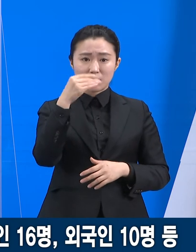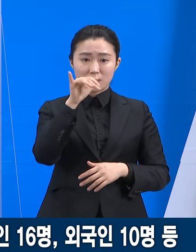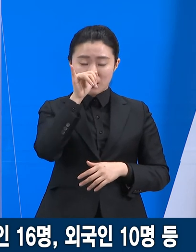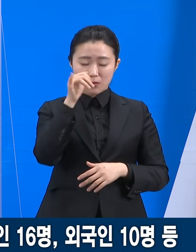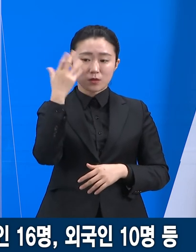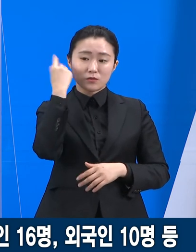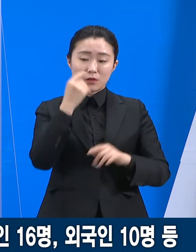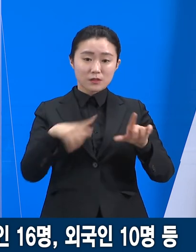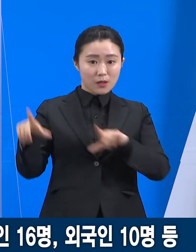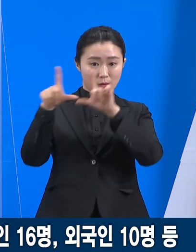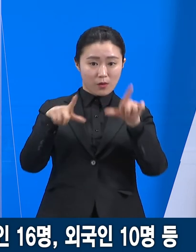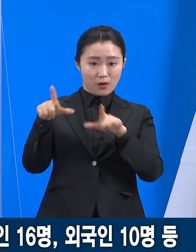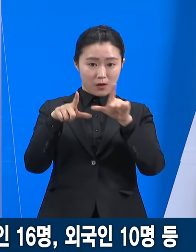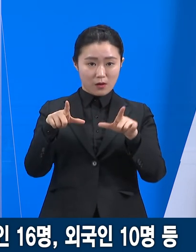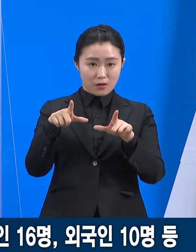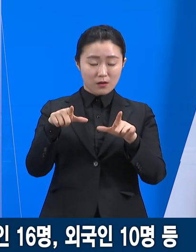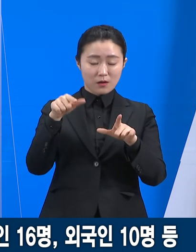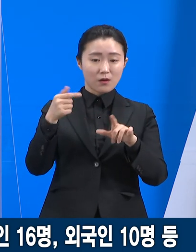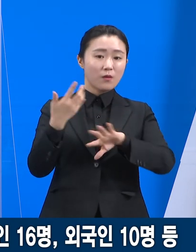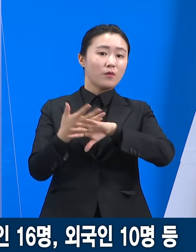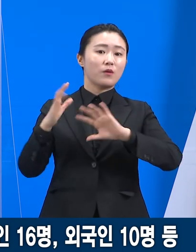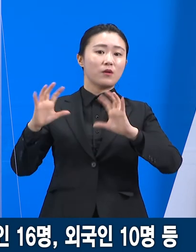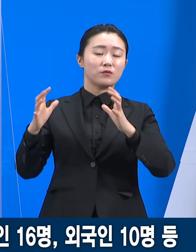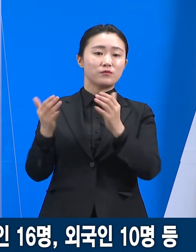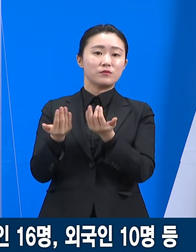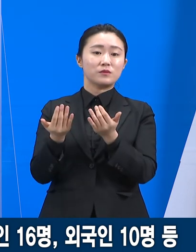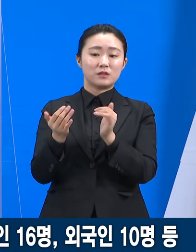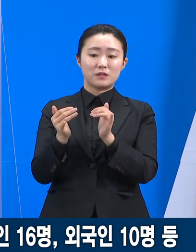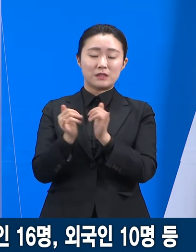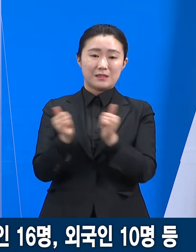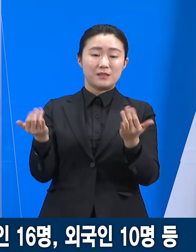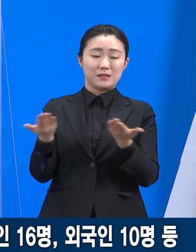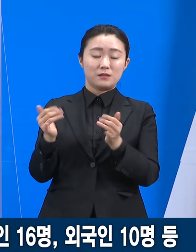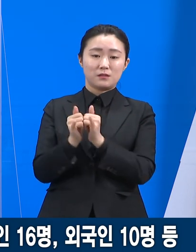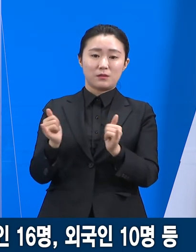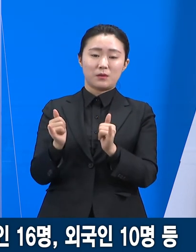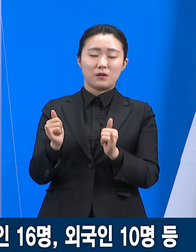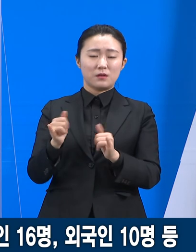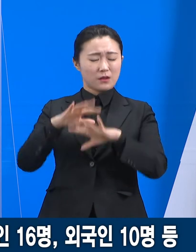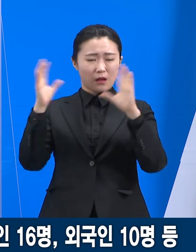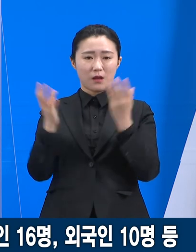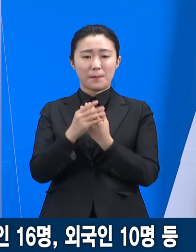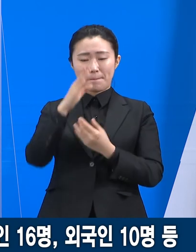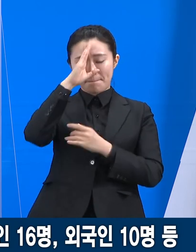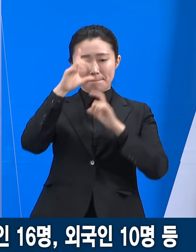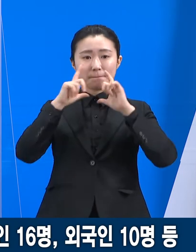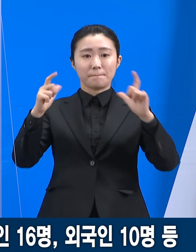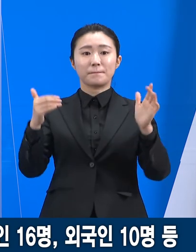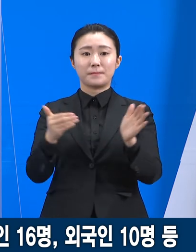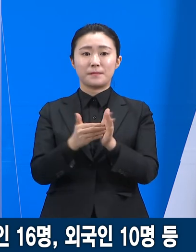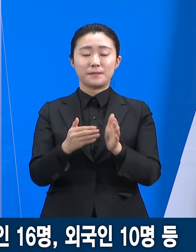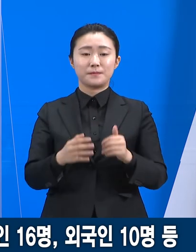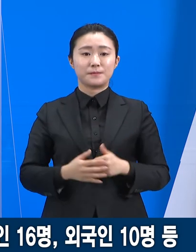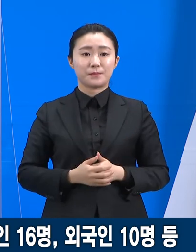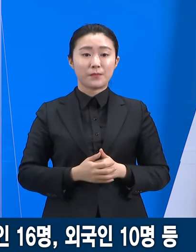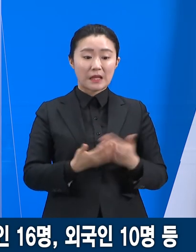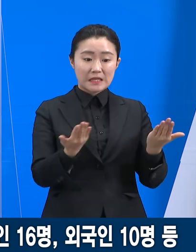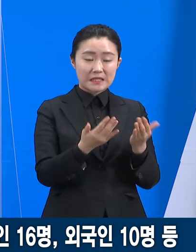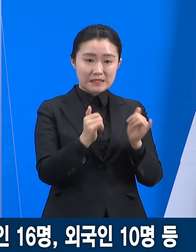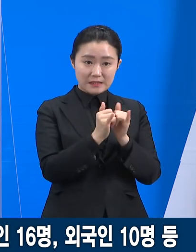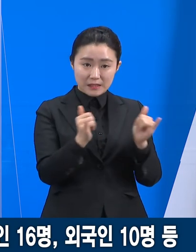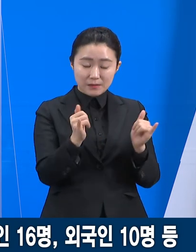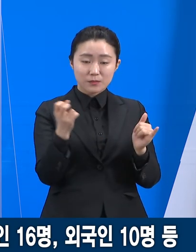7명은 전원 양성 판정을 받았습니다. 직원과 일용직 노동자 등 45명에 대해